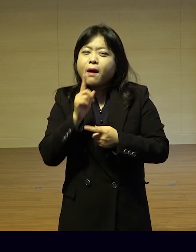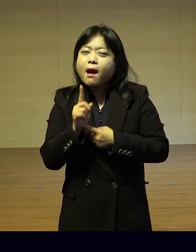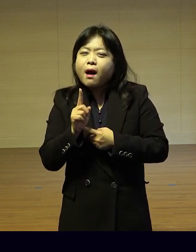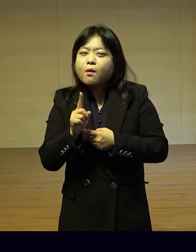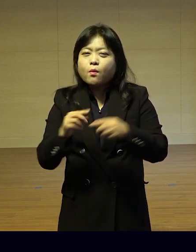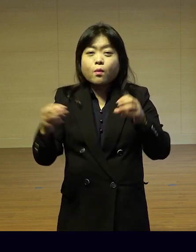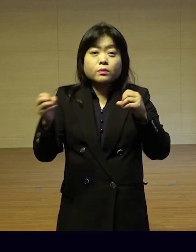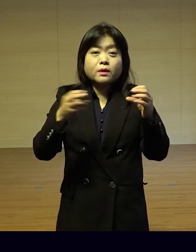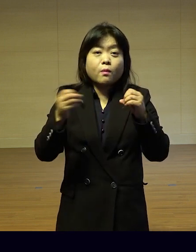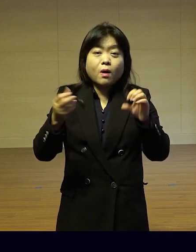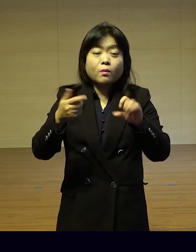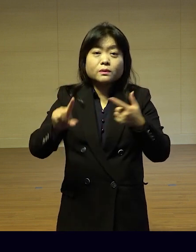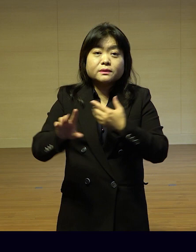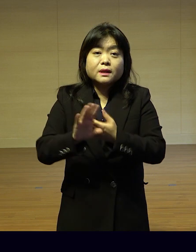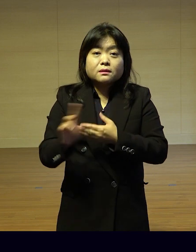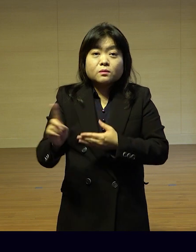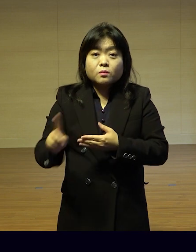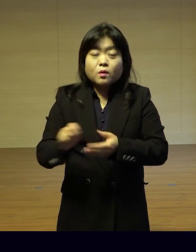또 차이점은